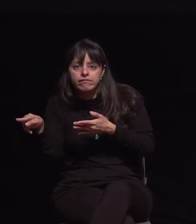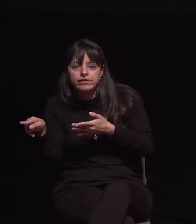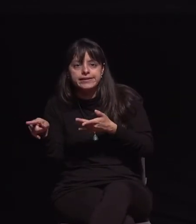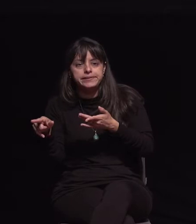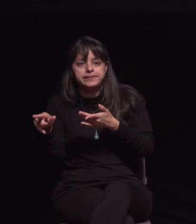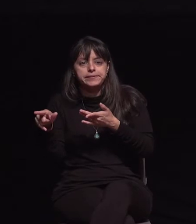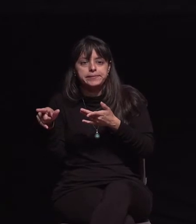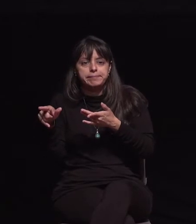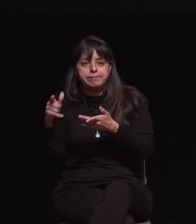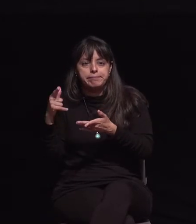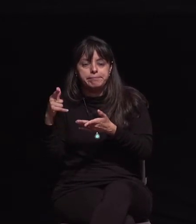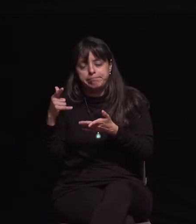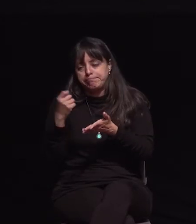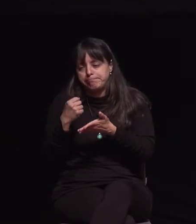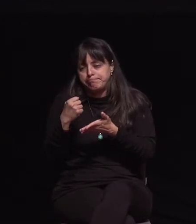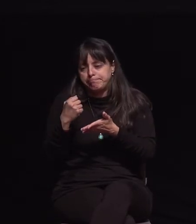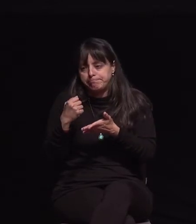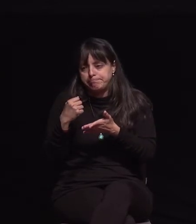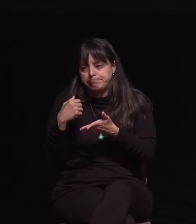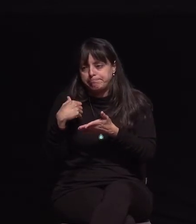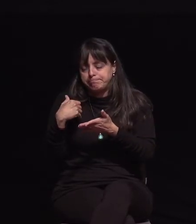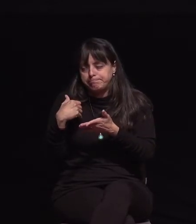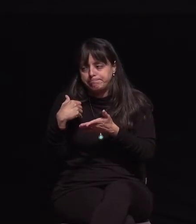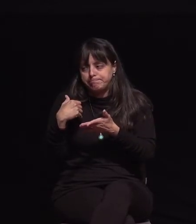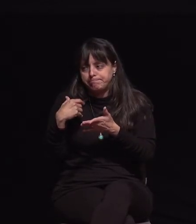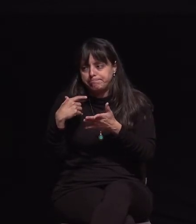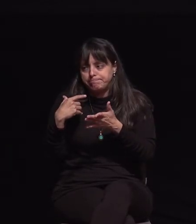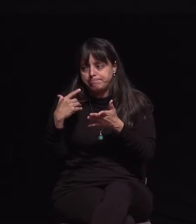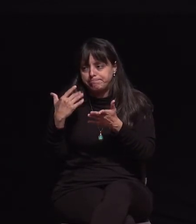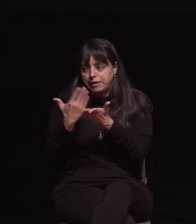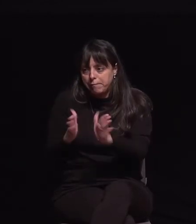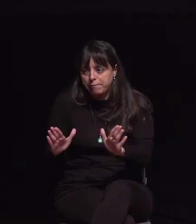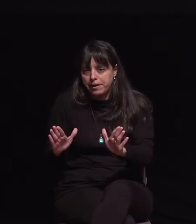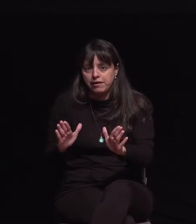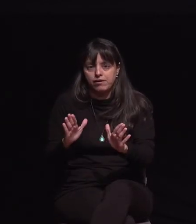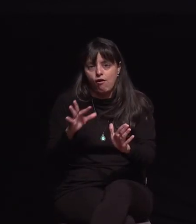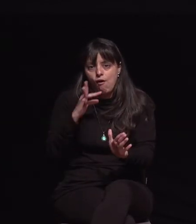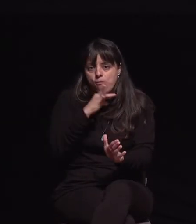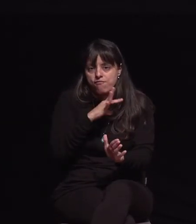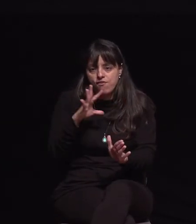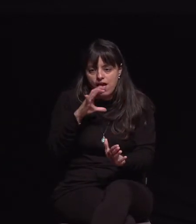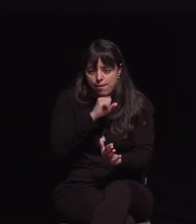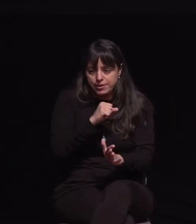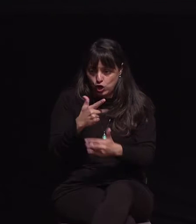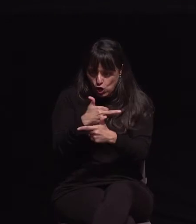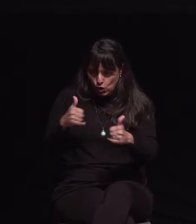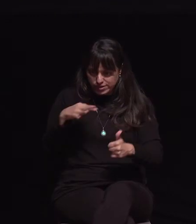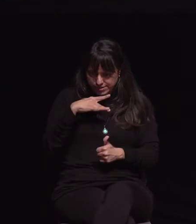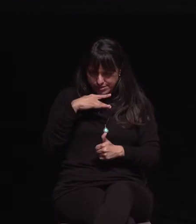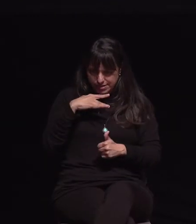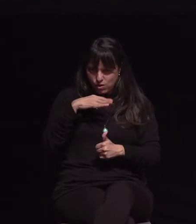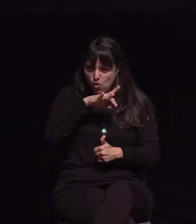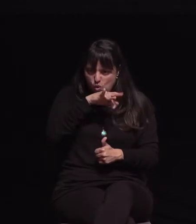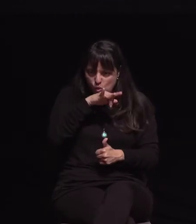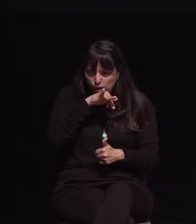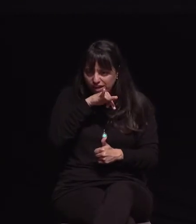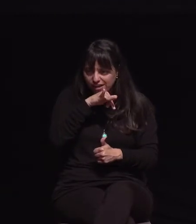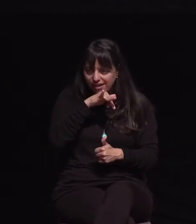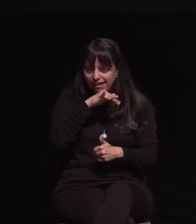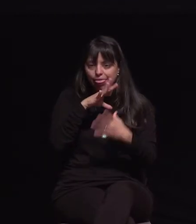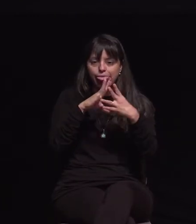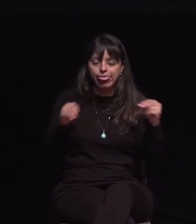que isso vai passar. Não é óbvio. Coisa ruim não passa assim por obviedade, mas vai ter